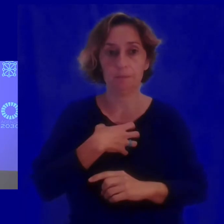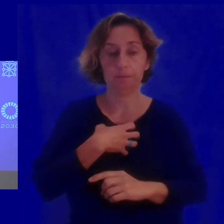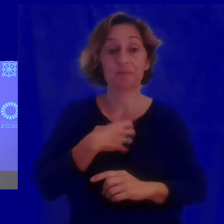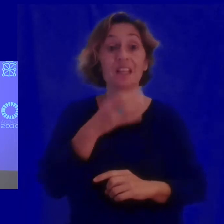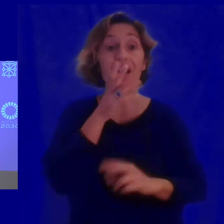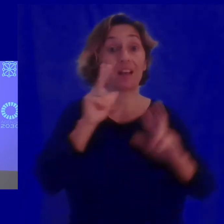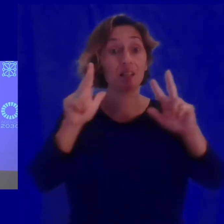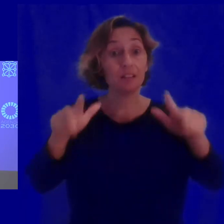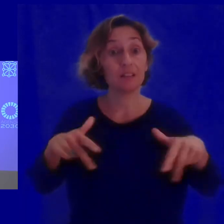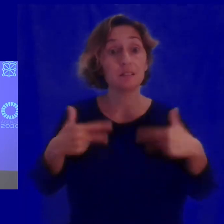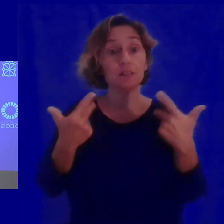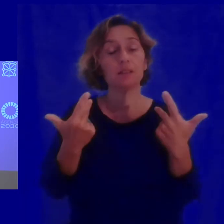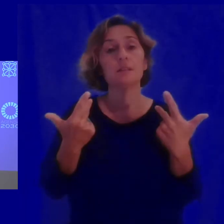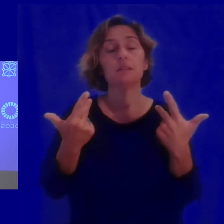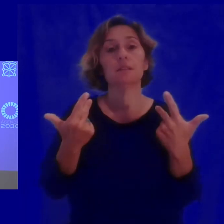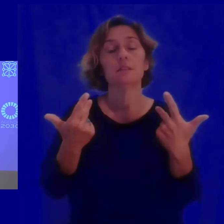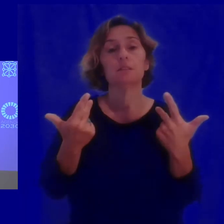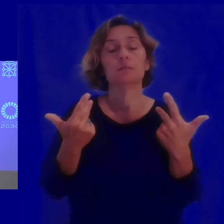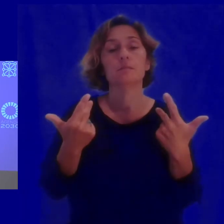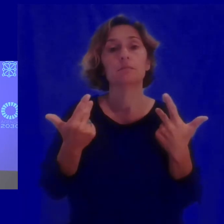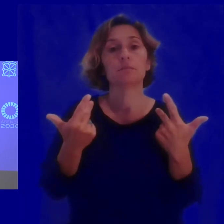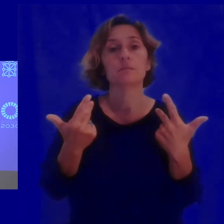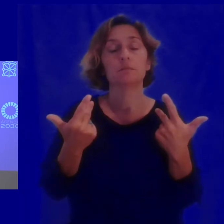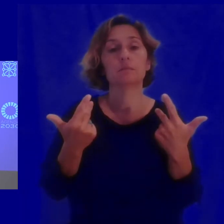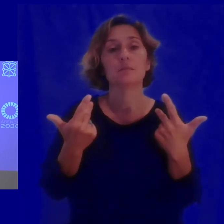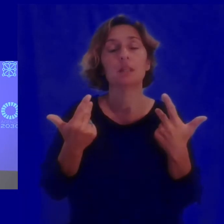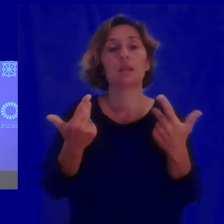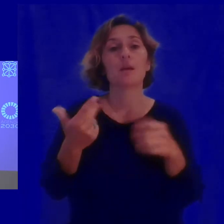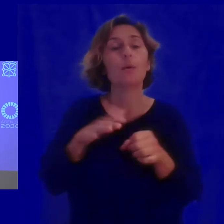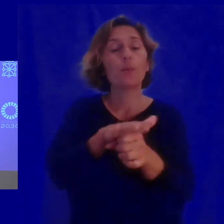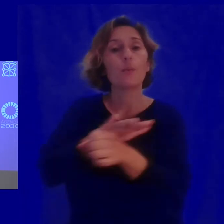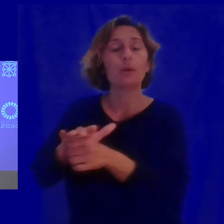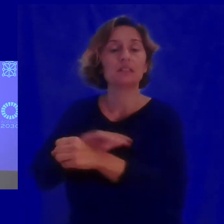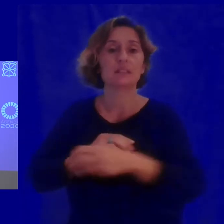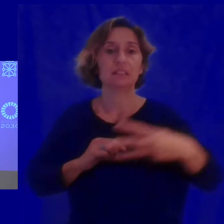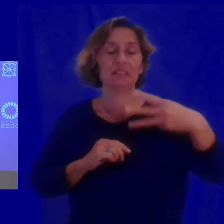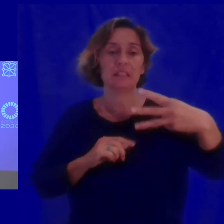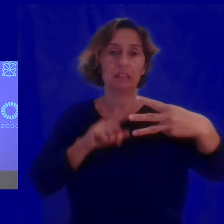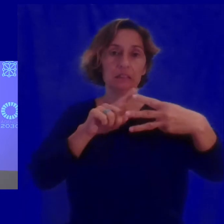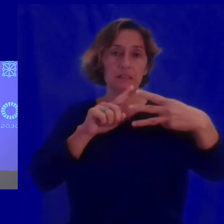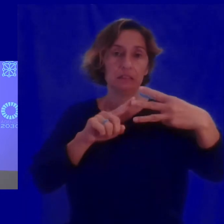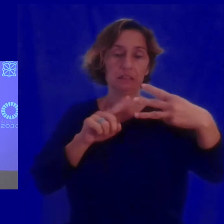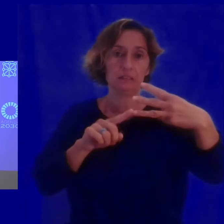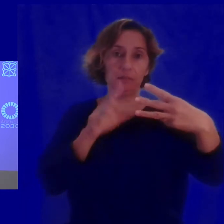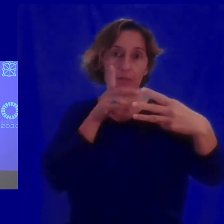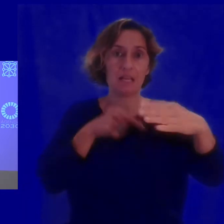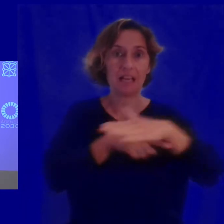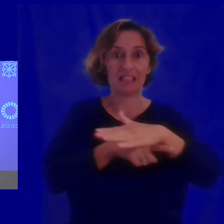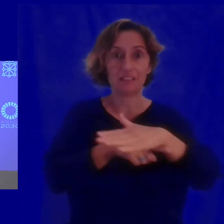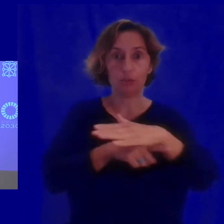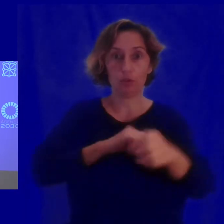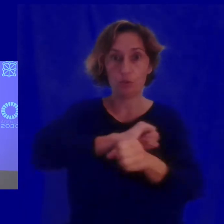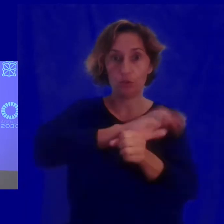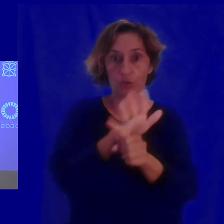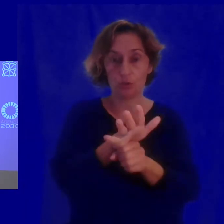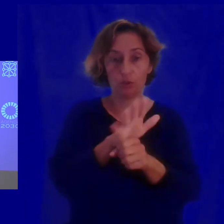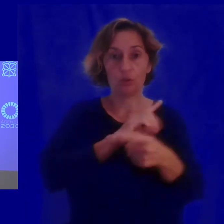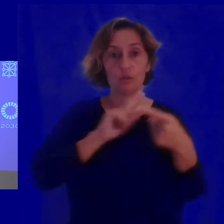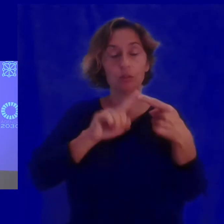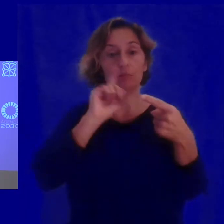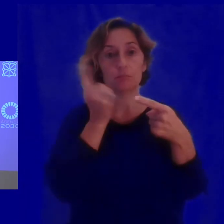permiten, ir repasando, como siempre, los tres ejes claves en la gestión de esta pandemia, que son